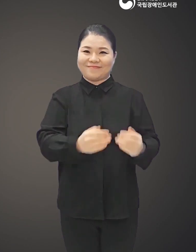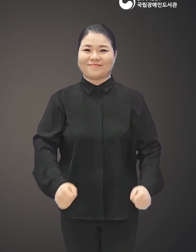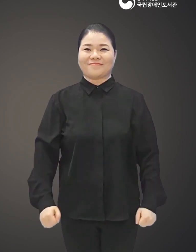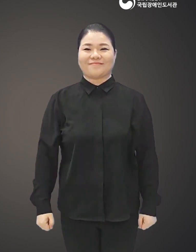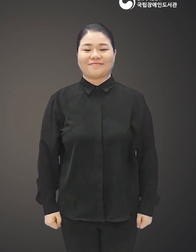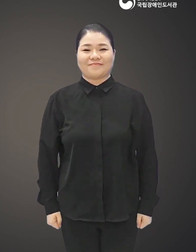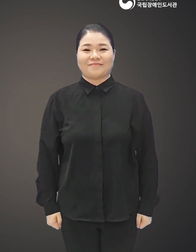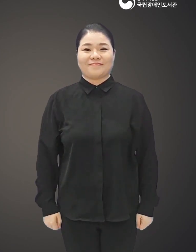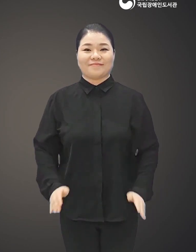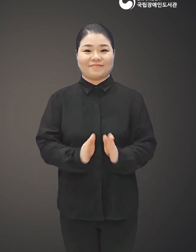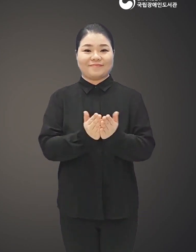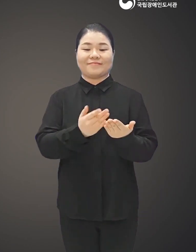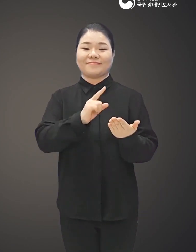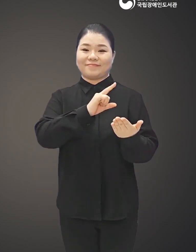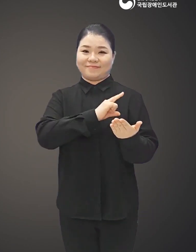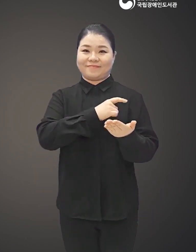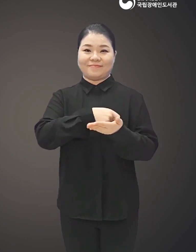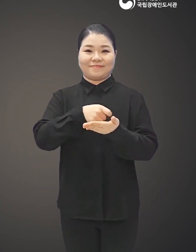도서명 뉴욕의 상배.